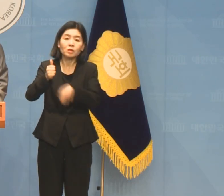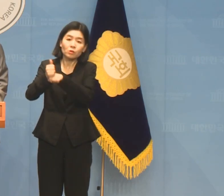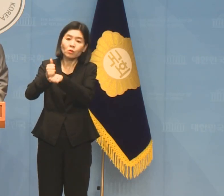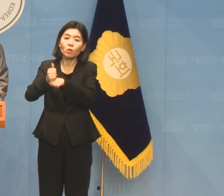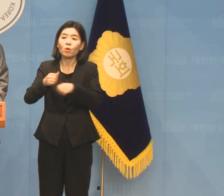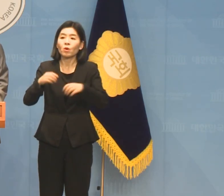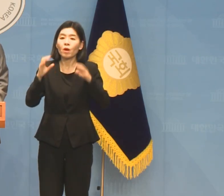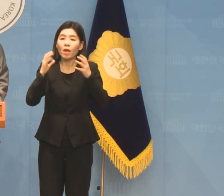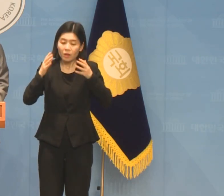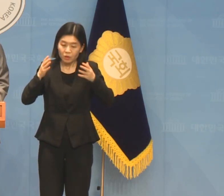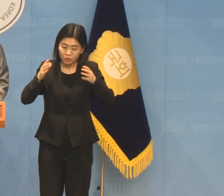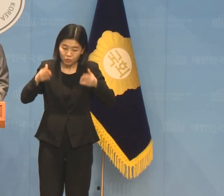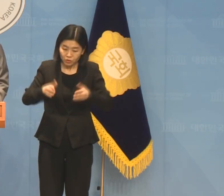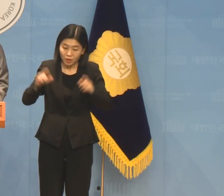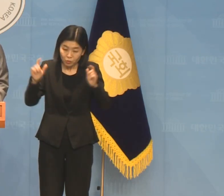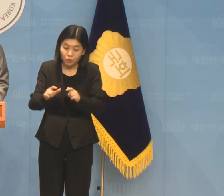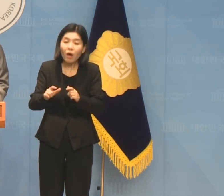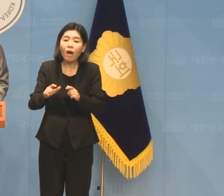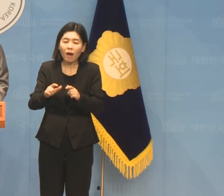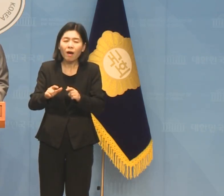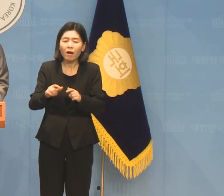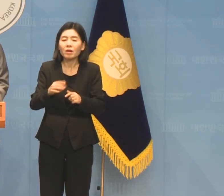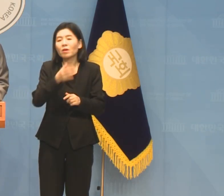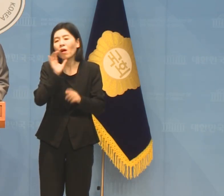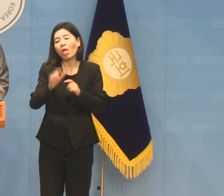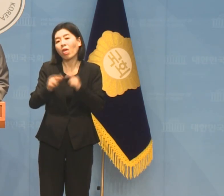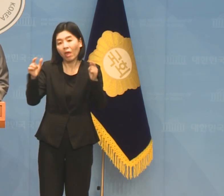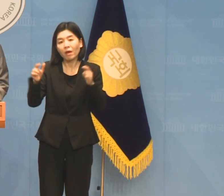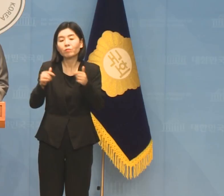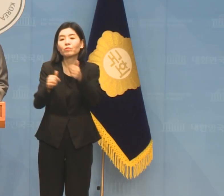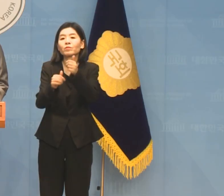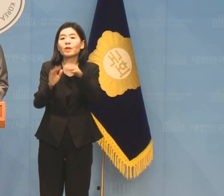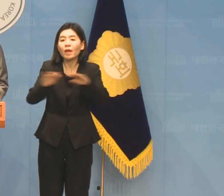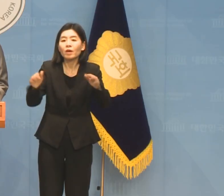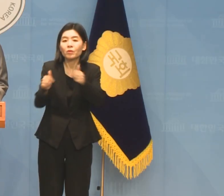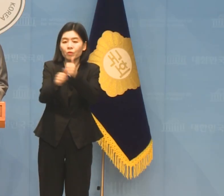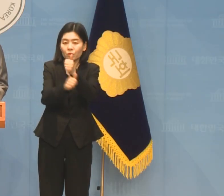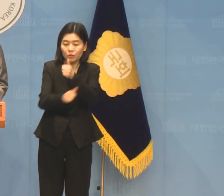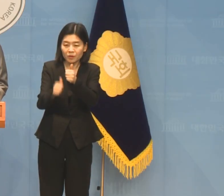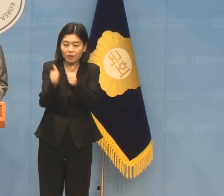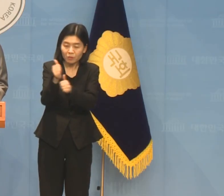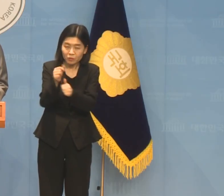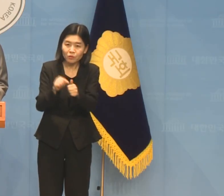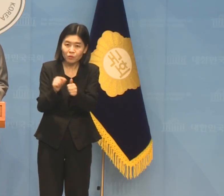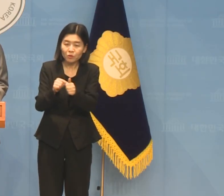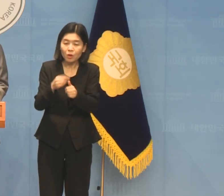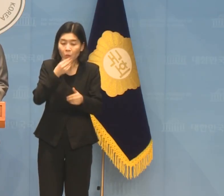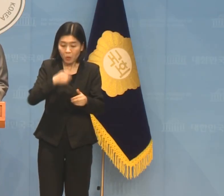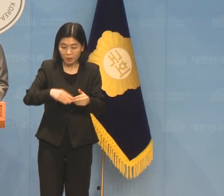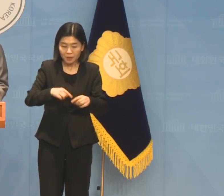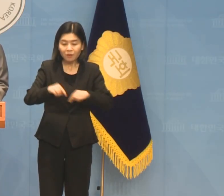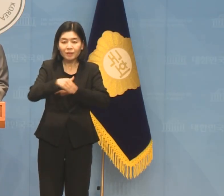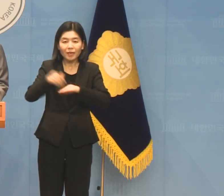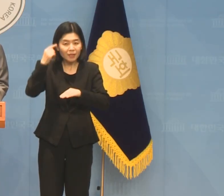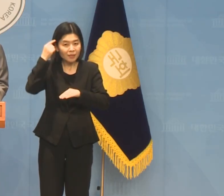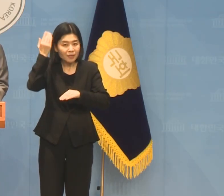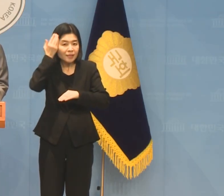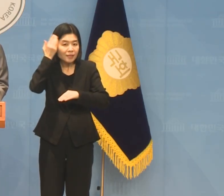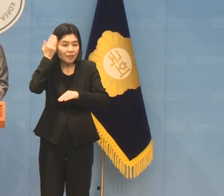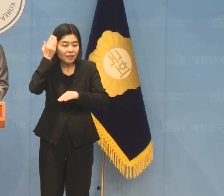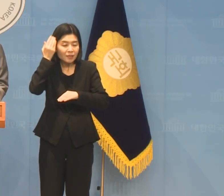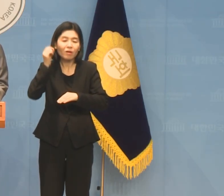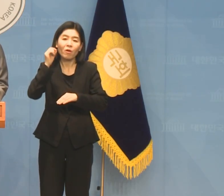저출산 고령사회위원회 부위원장을 지내셨고 복지정책 분야에 해박한 지식을 가지고 계신